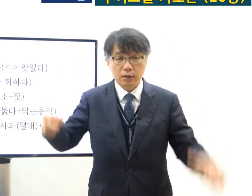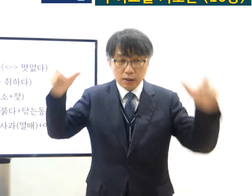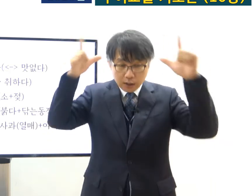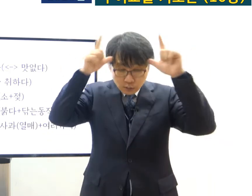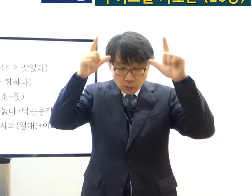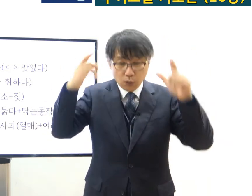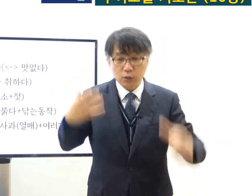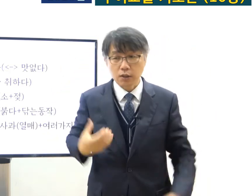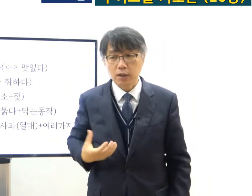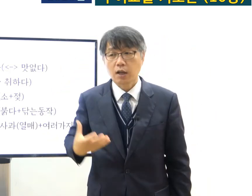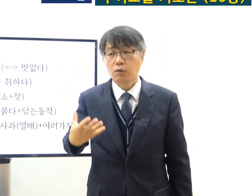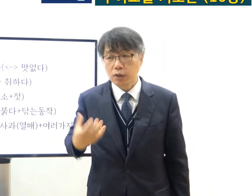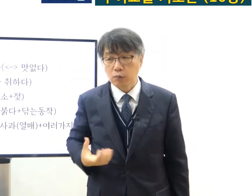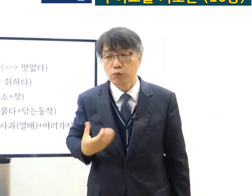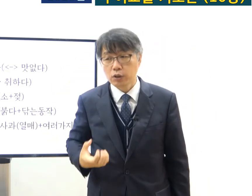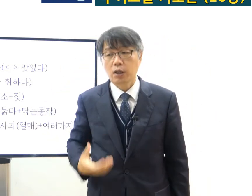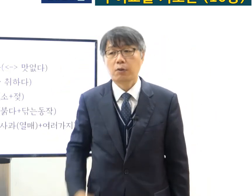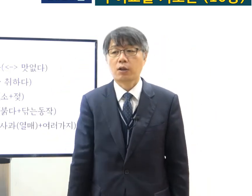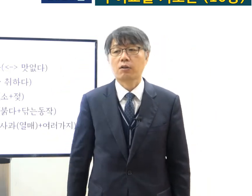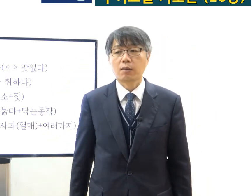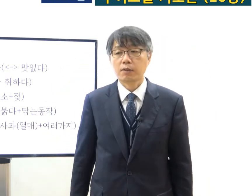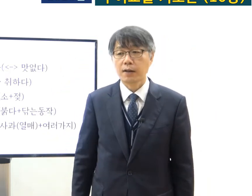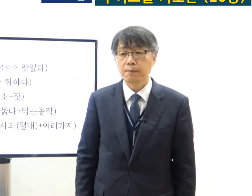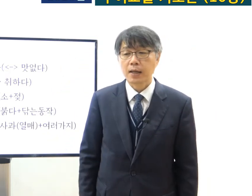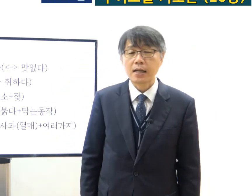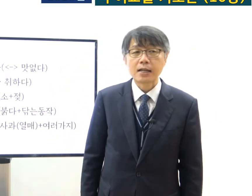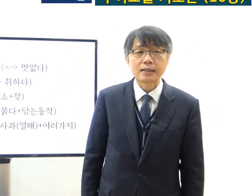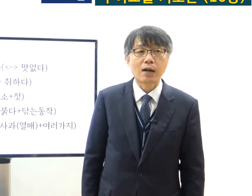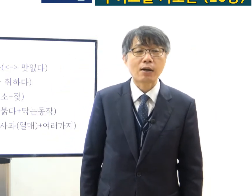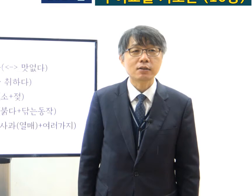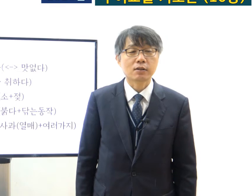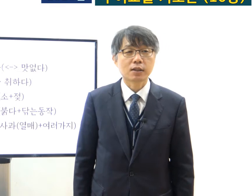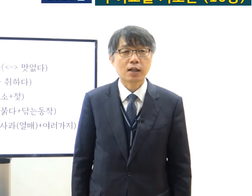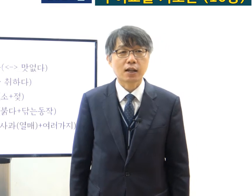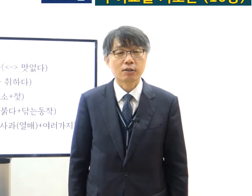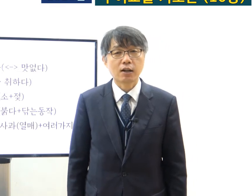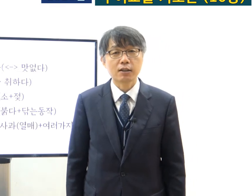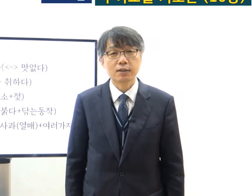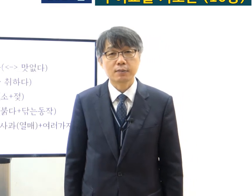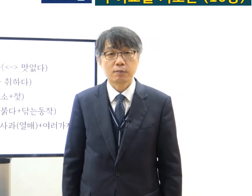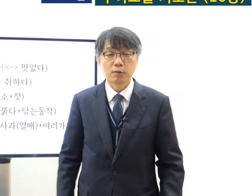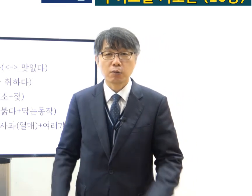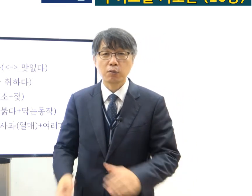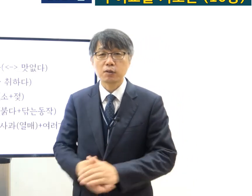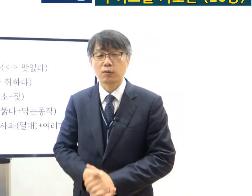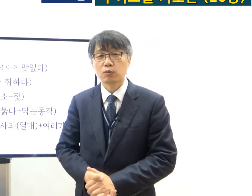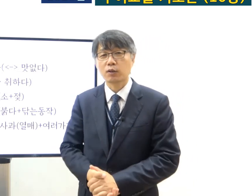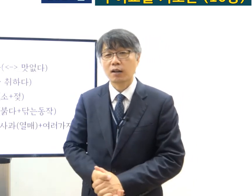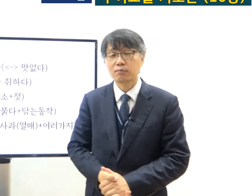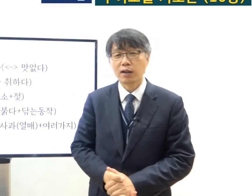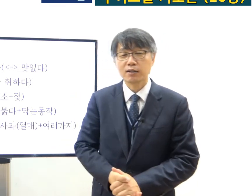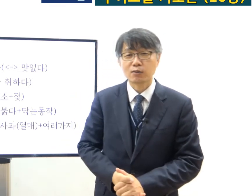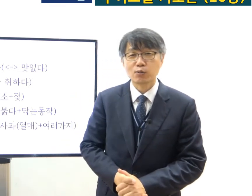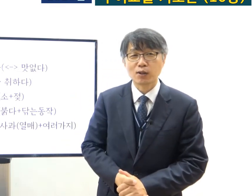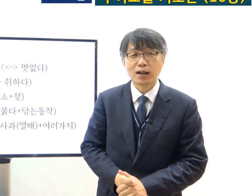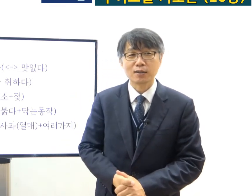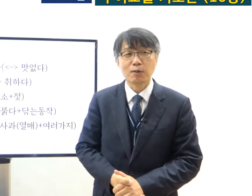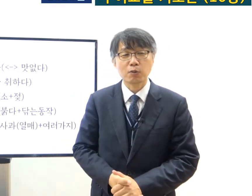그냥 소젖 이렇게 하고 그냥 우유 이렇게 표현하기도 합니다. 사과는 어떻게 할까요? 사과는 보통은 이제 요즘 사과는 파란 사과도 있긴 하지만 보통은